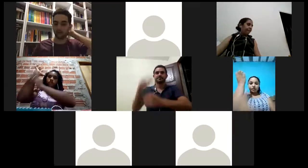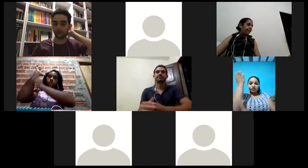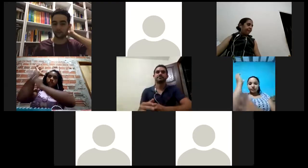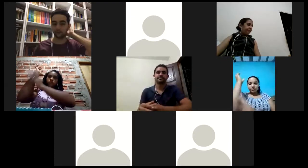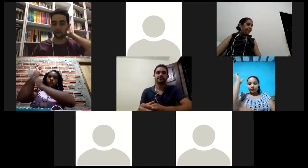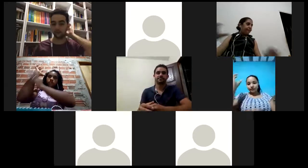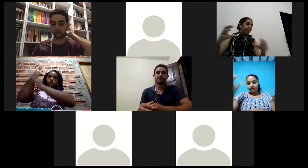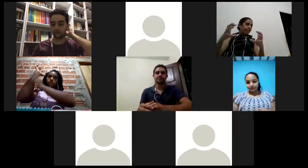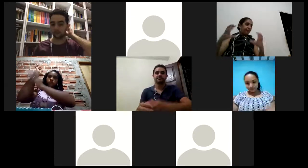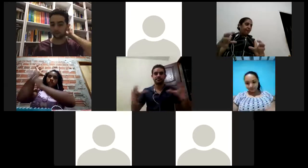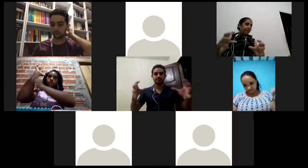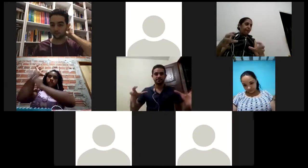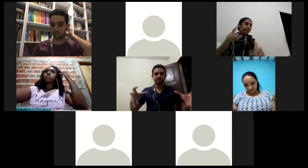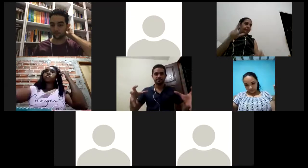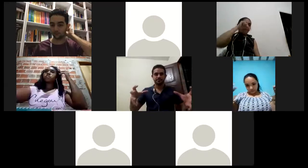Melão,